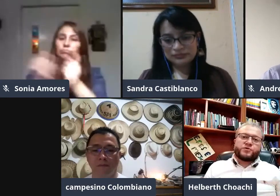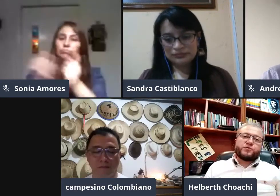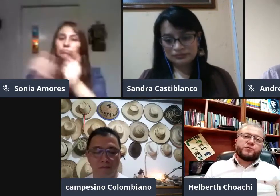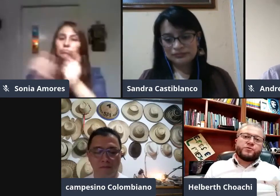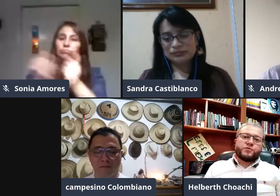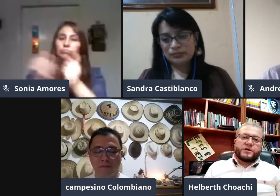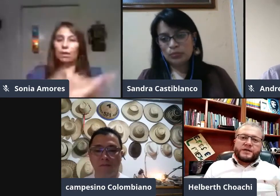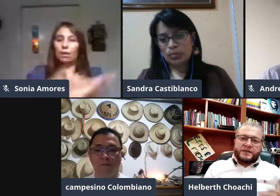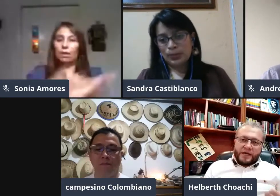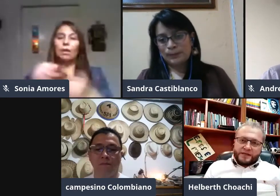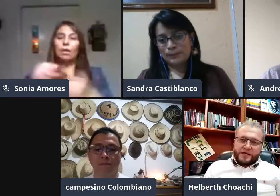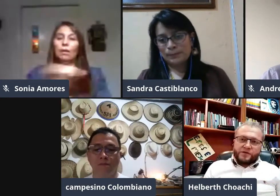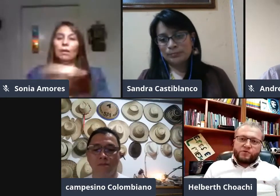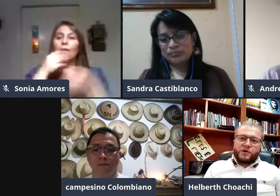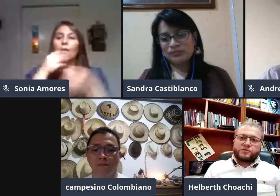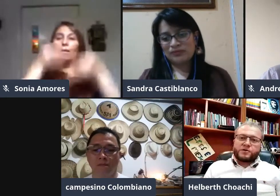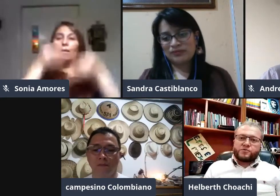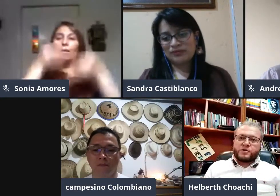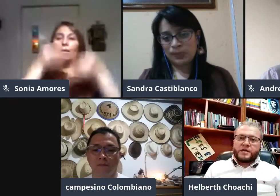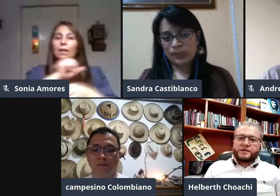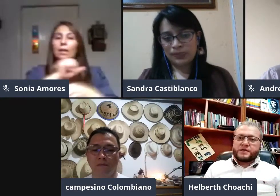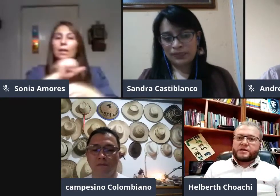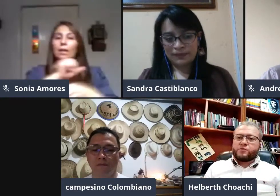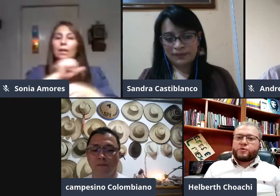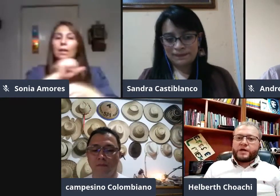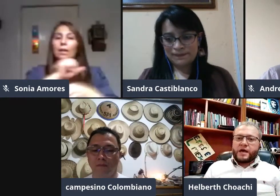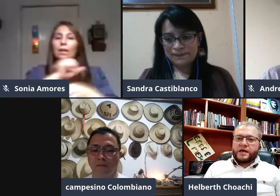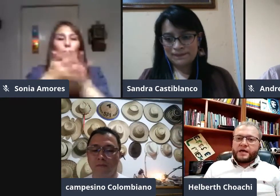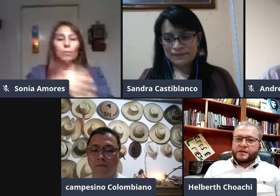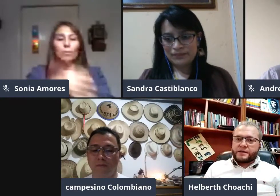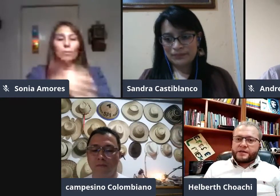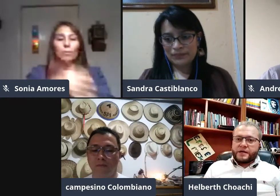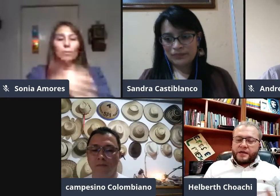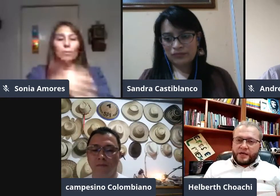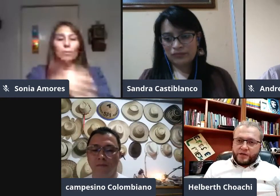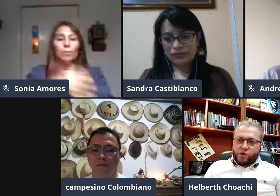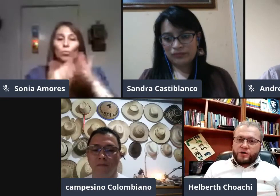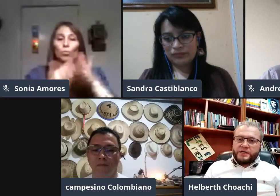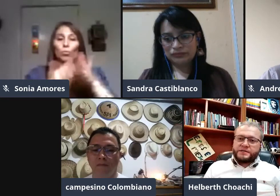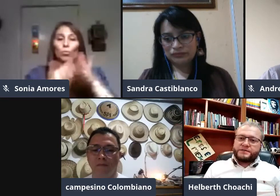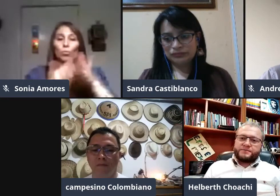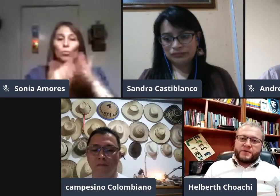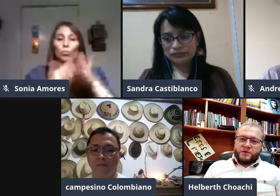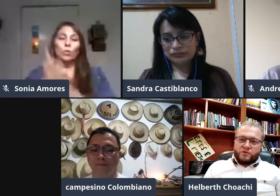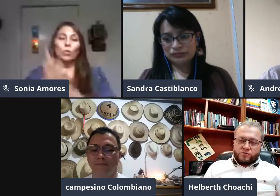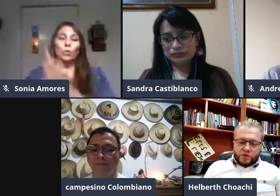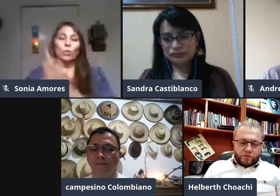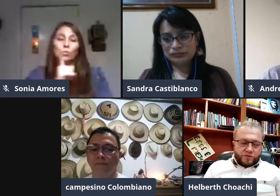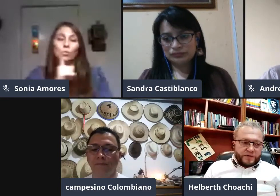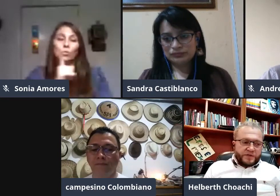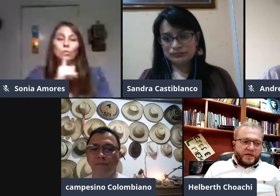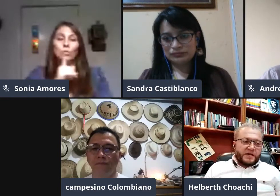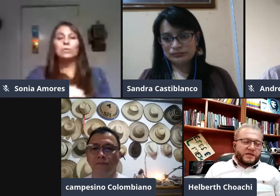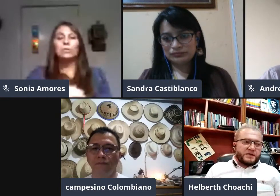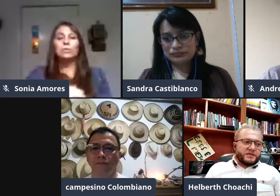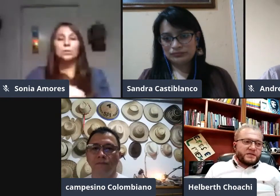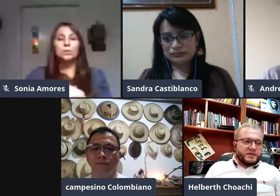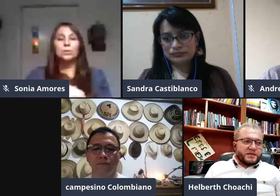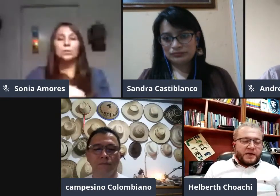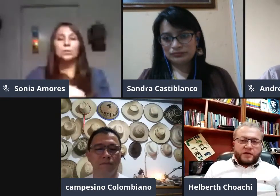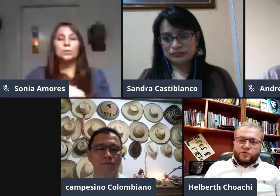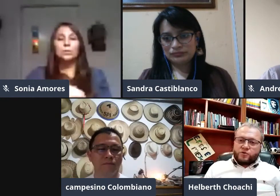garantizando el derecho de acceso a los estudiantes y a las comunidades sordas. Un saludo